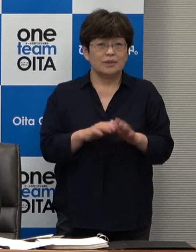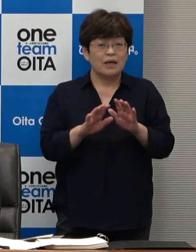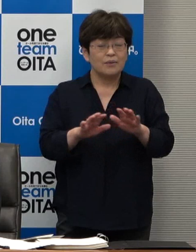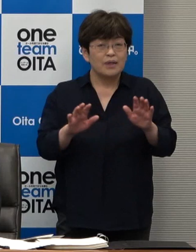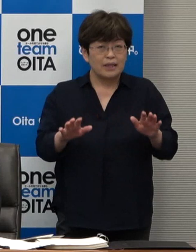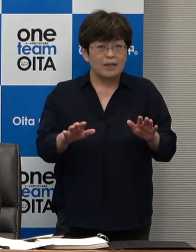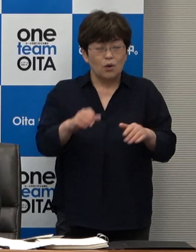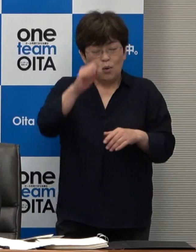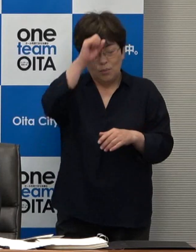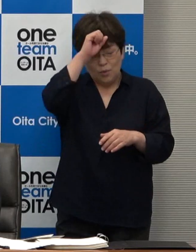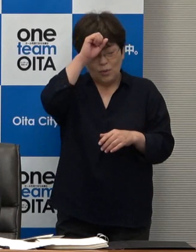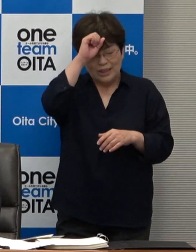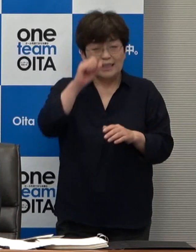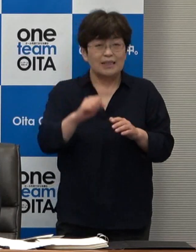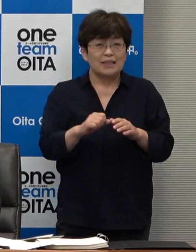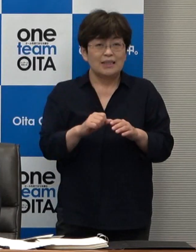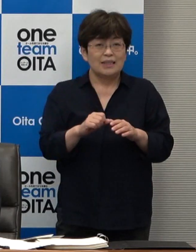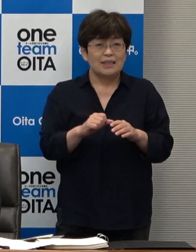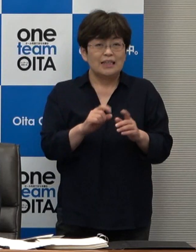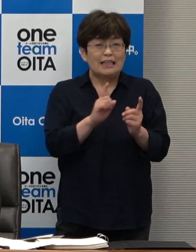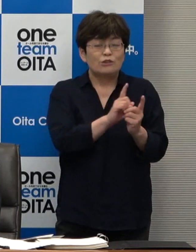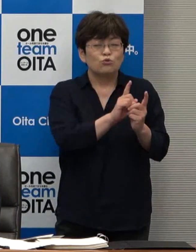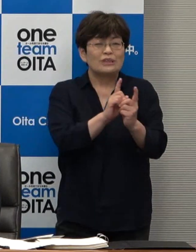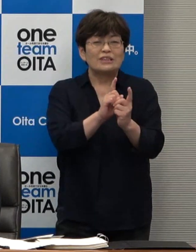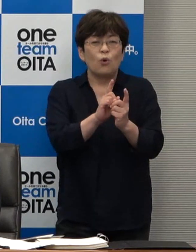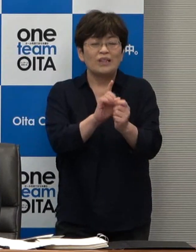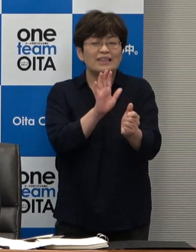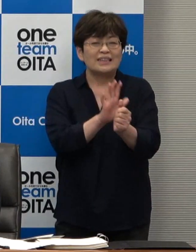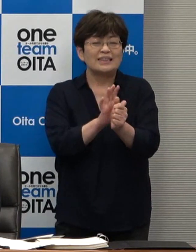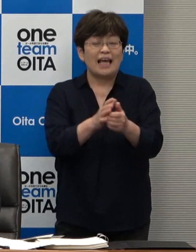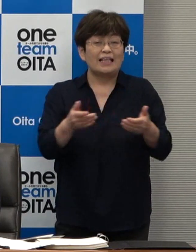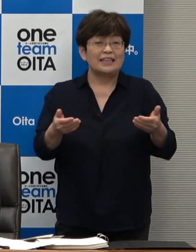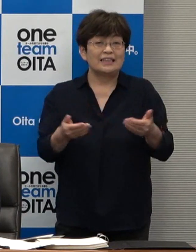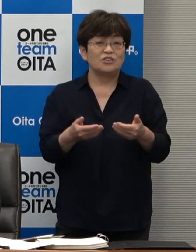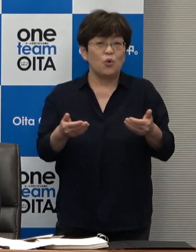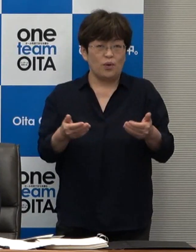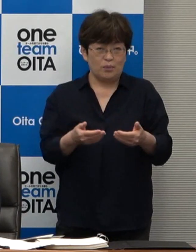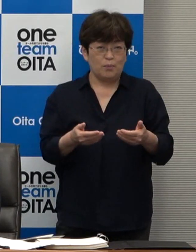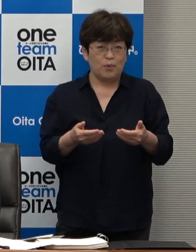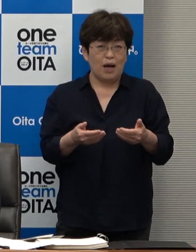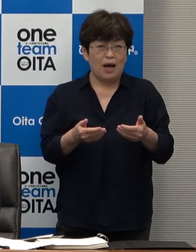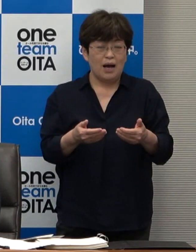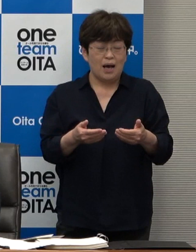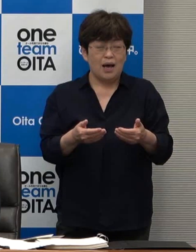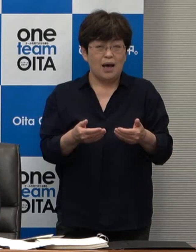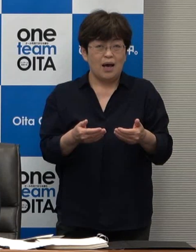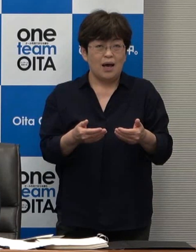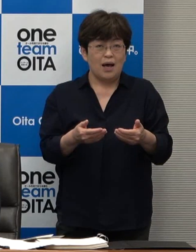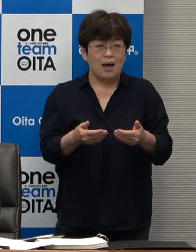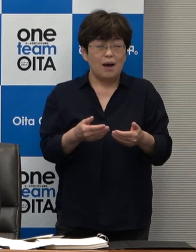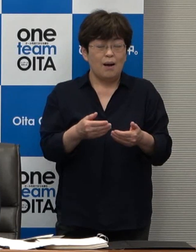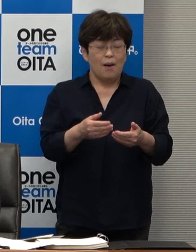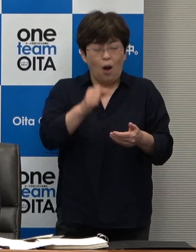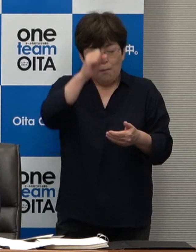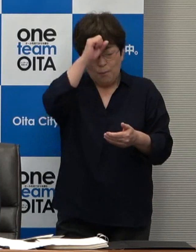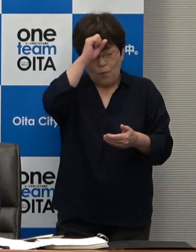定疾病児童等付き添い支援事業では、小児慢性特定疾病慢性疾病